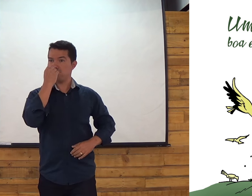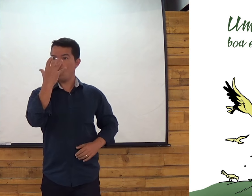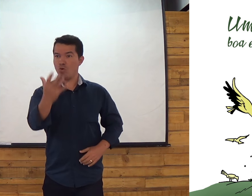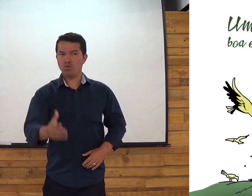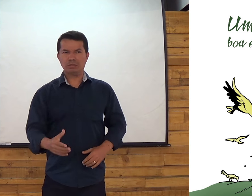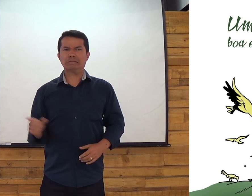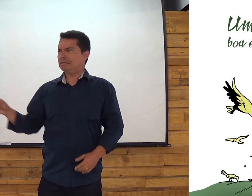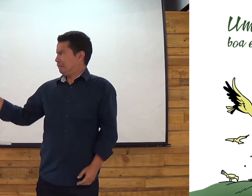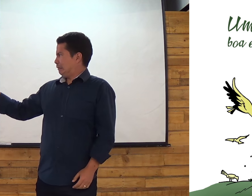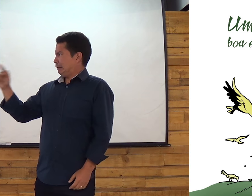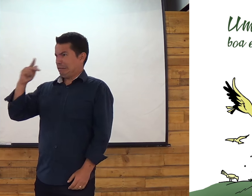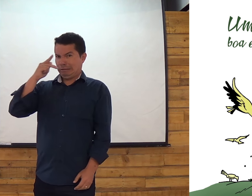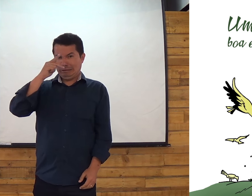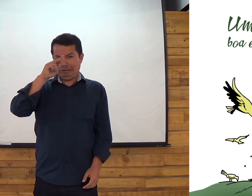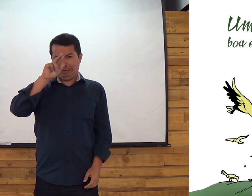Uma terra boa,